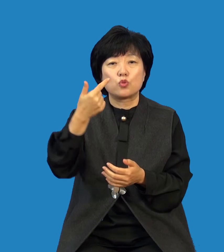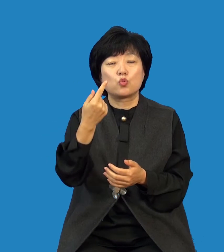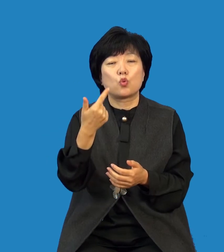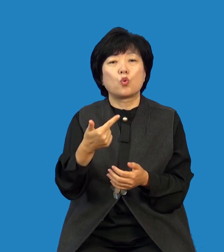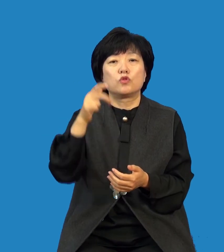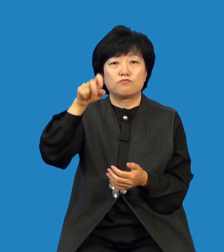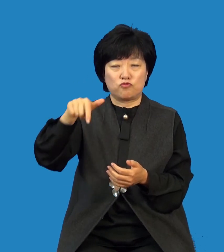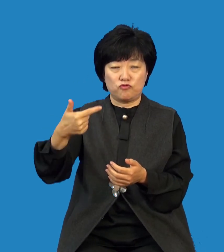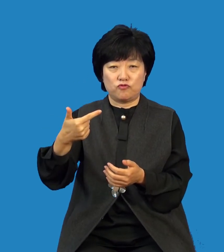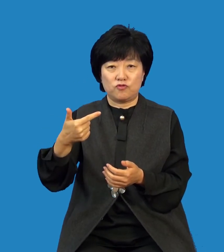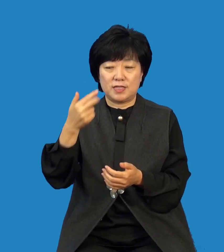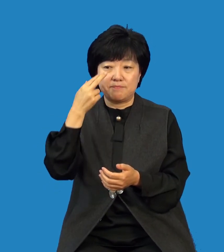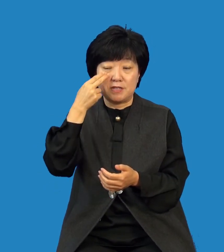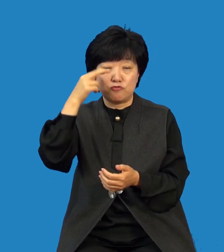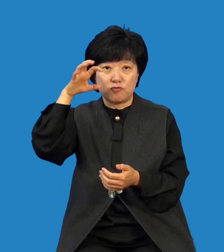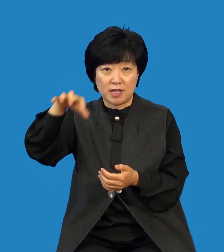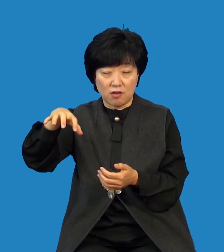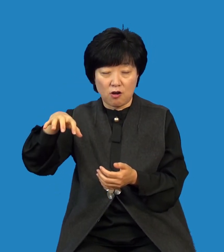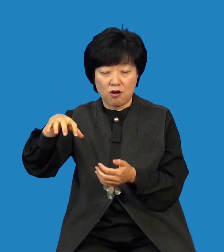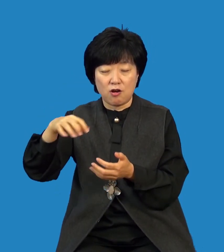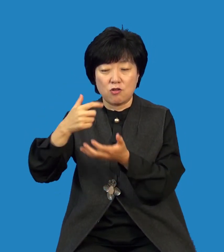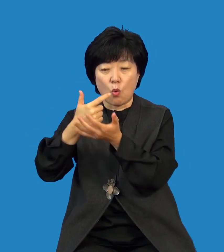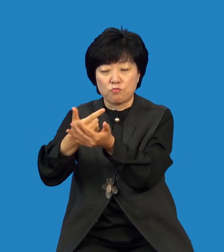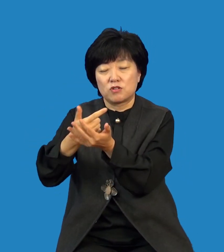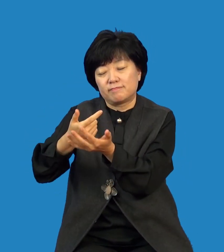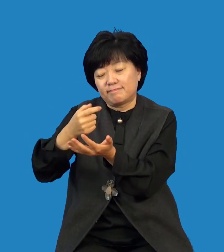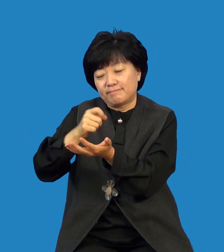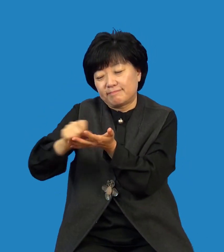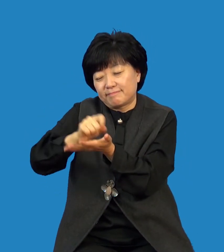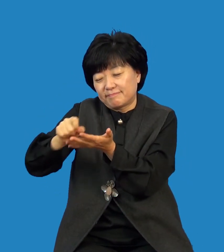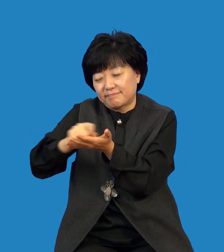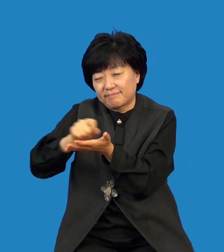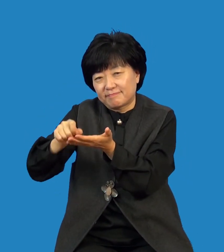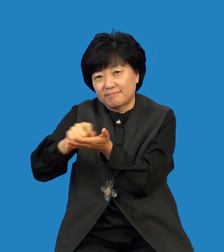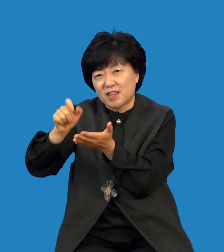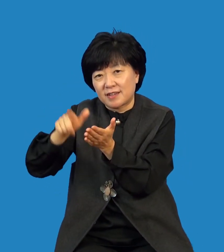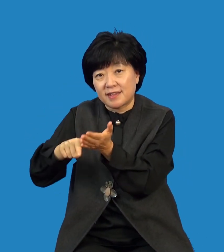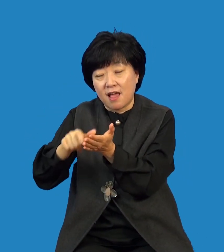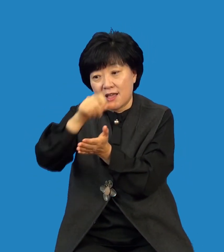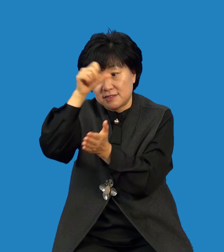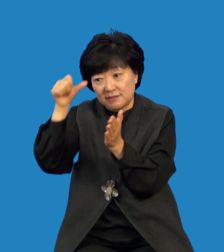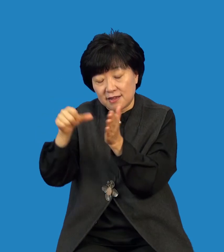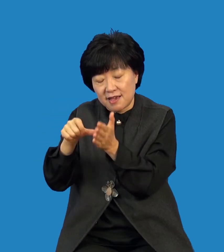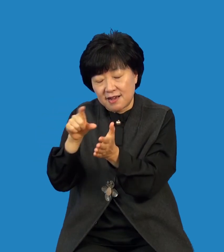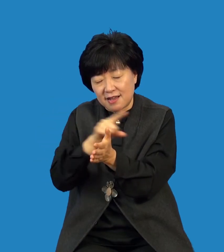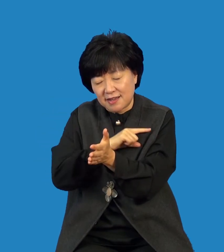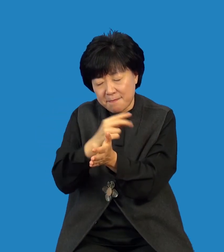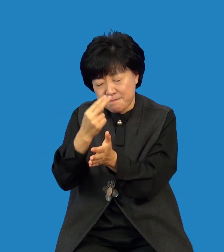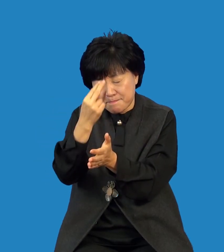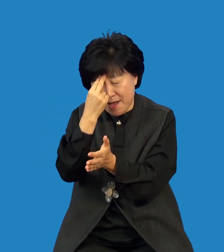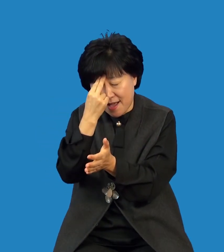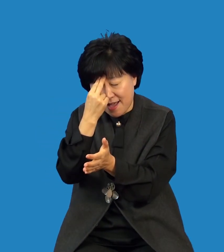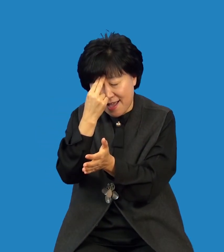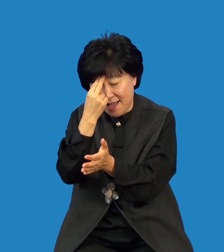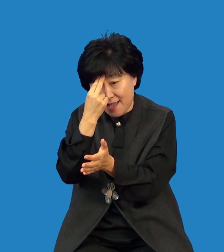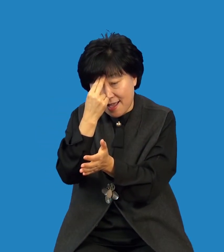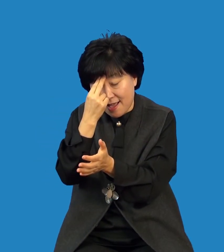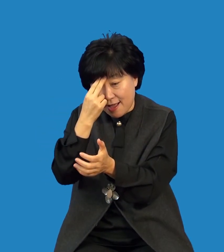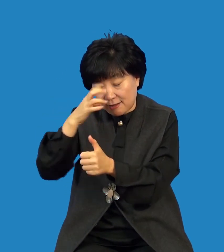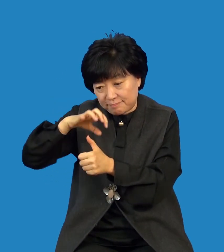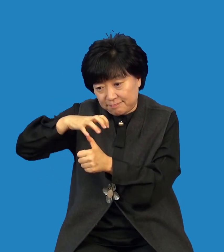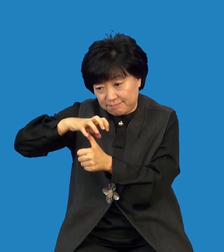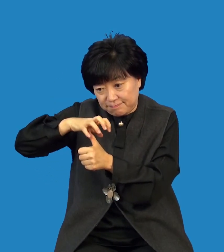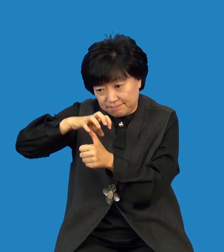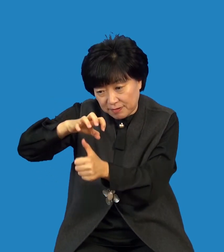인생 가운데 아주 큰 위기였습니다. 뭐 가장 큰 위기라 그럴 수는 없지만 그래도 굉장히 심각한 상황이었습니다. 제가 원래 전공이 수학이었잖아요. 그래서 수학 공부를